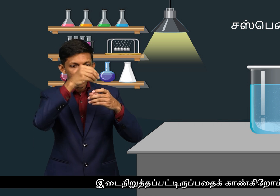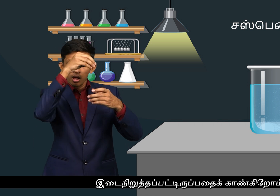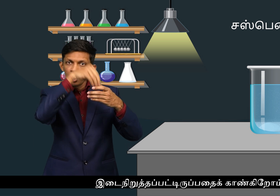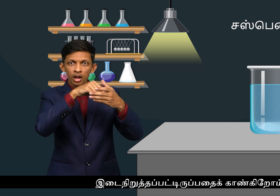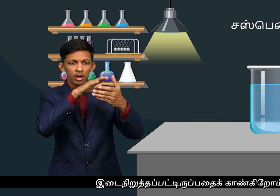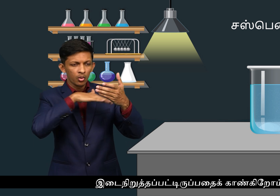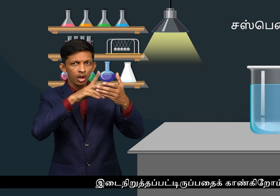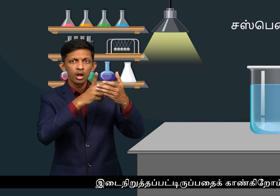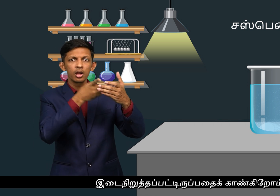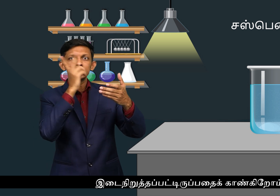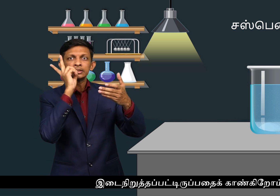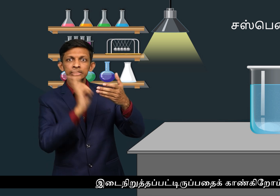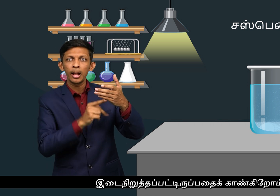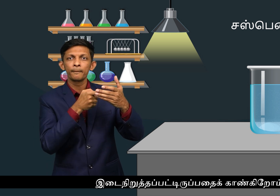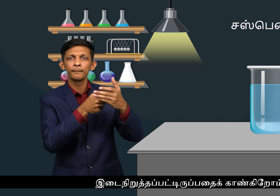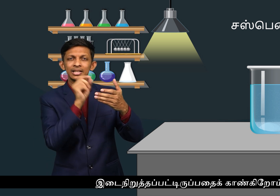இடைநிறுத்தப்பட்டிருப்பதை காண்கிறோம்.